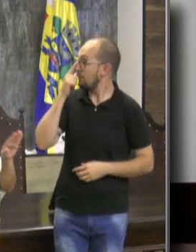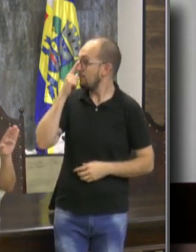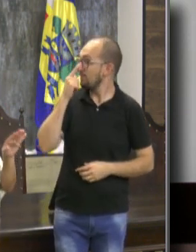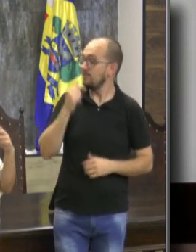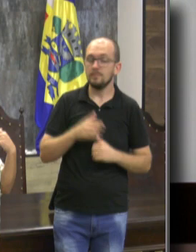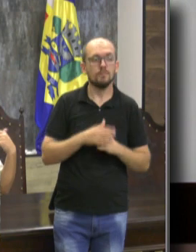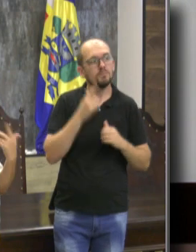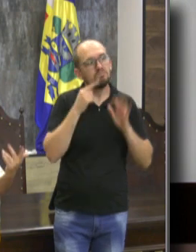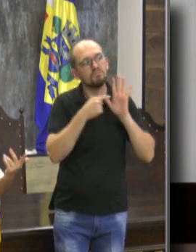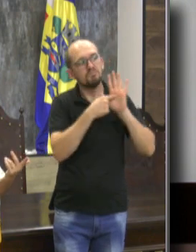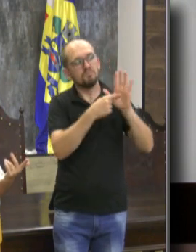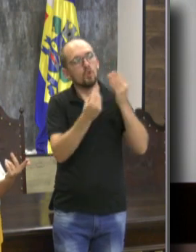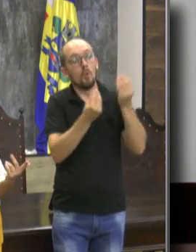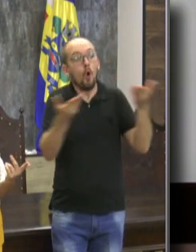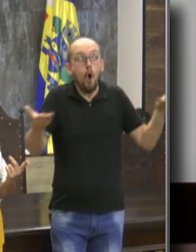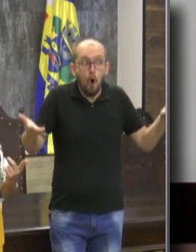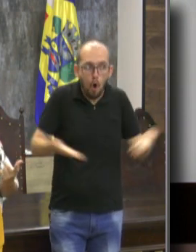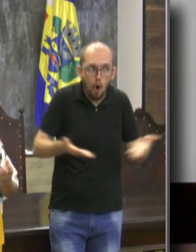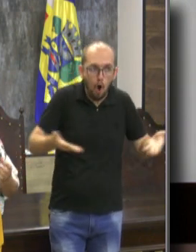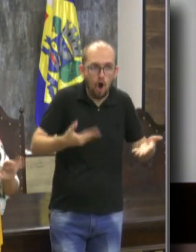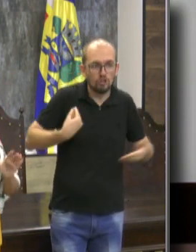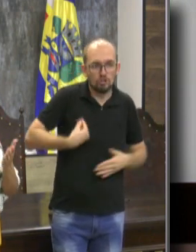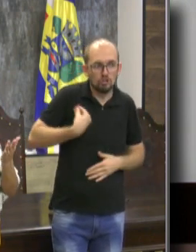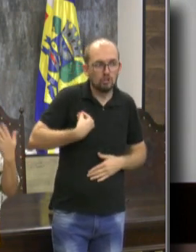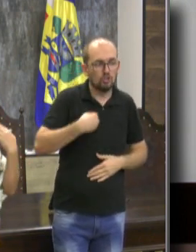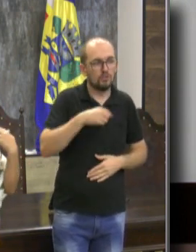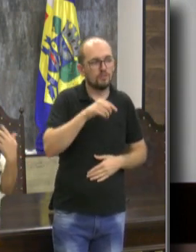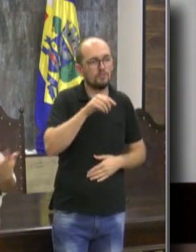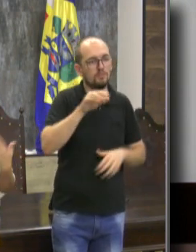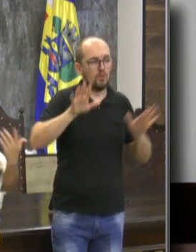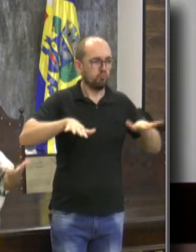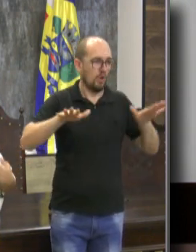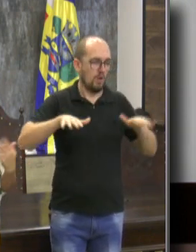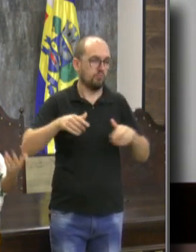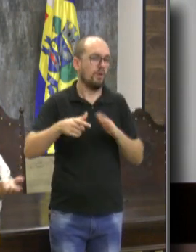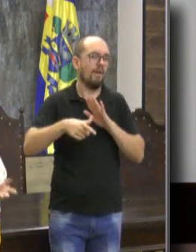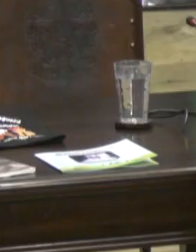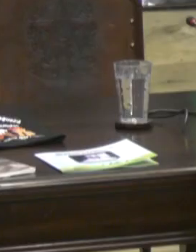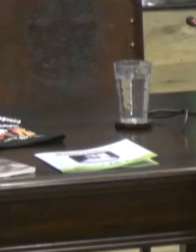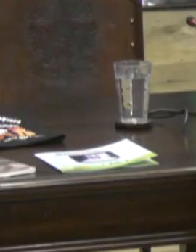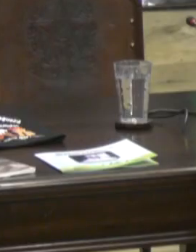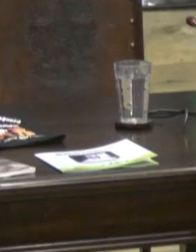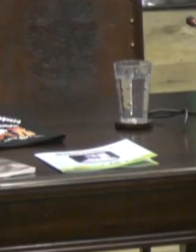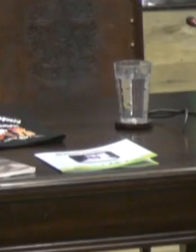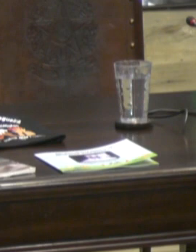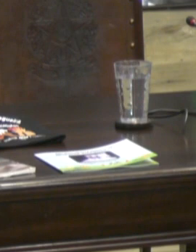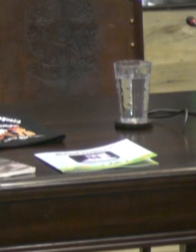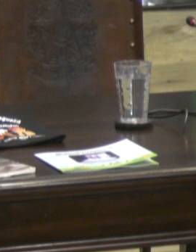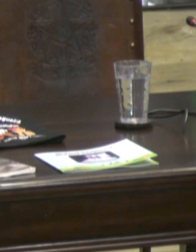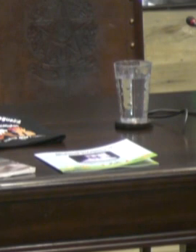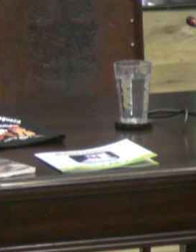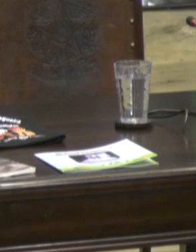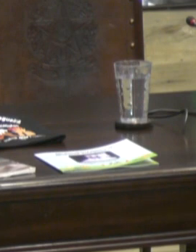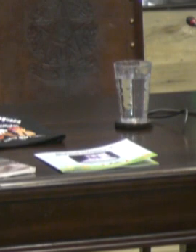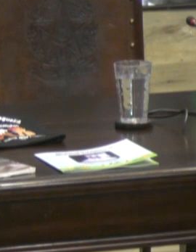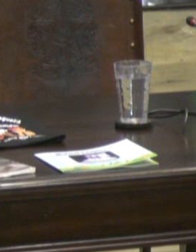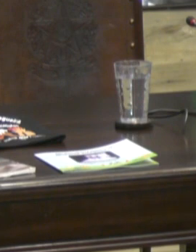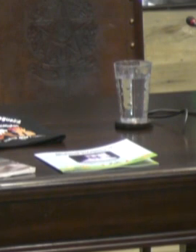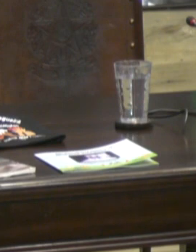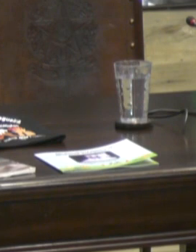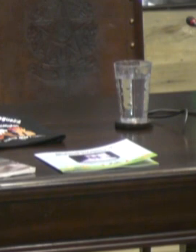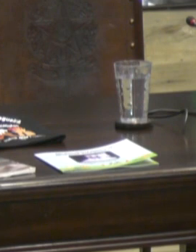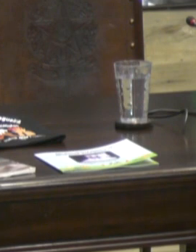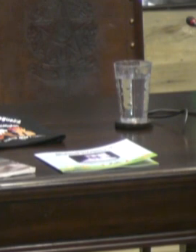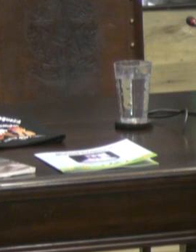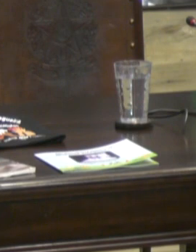para vocês verem como está o Gustavo hoje. Eu tentava ensinar para o Gustavo, mostrar para o Gustavo a forma certa